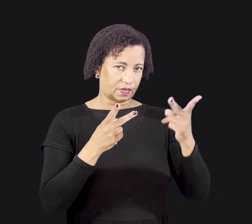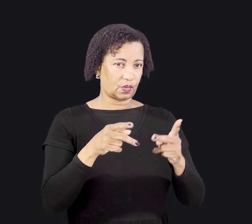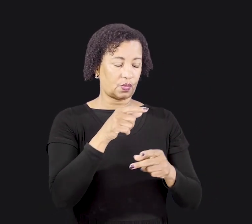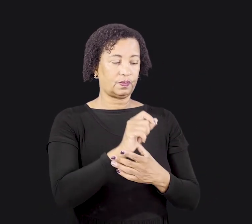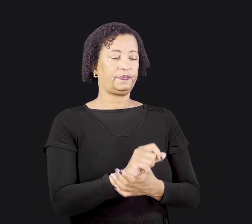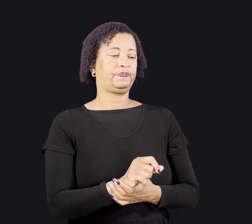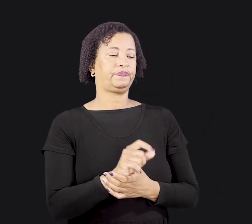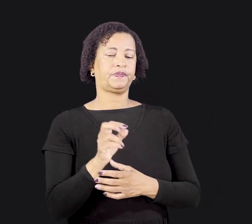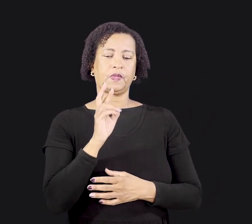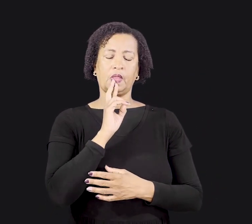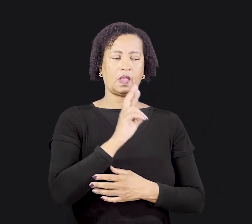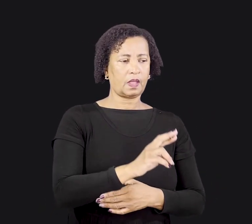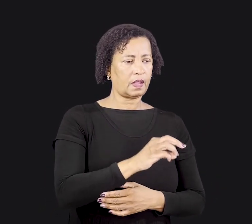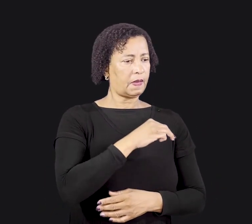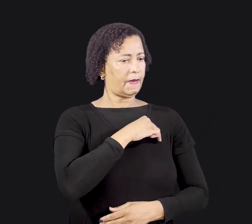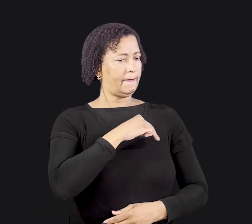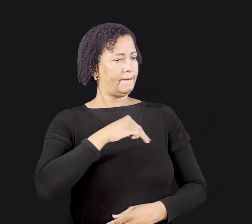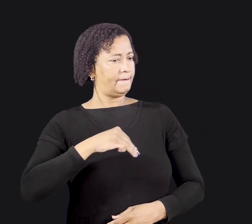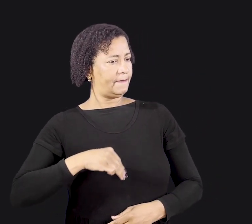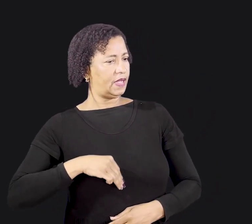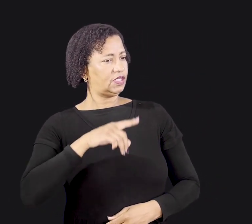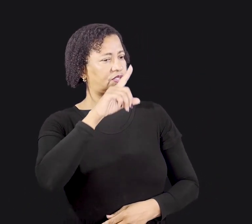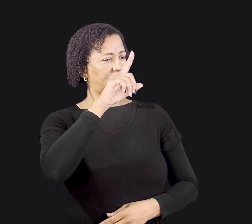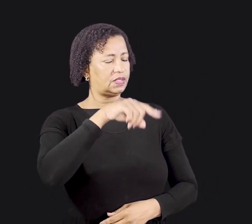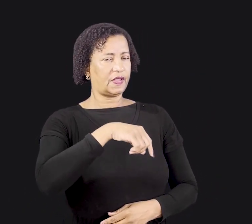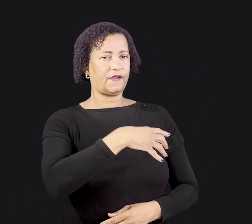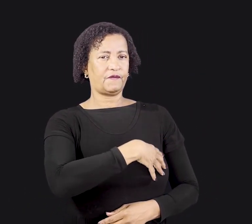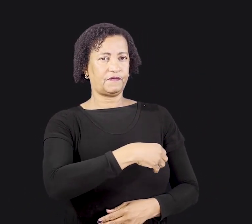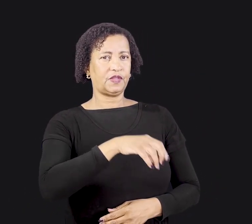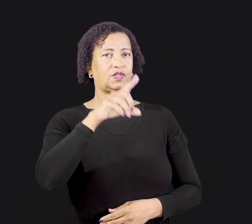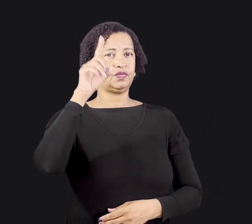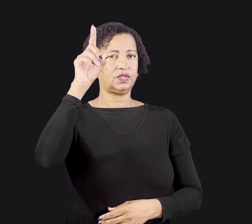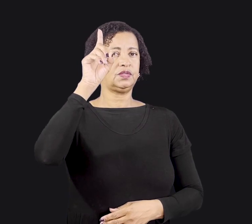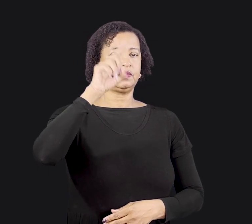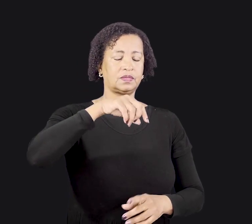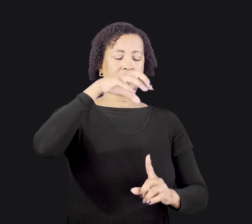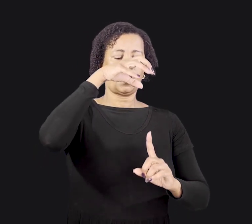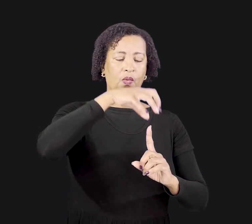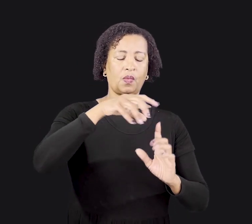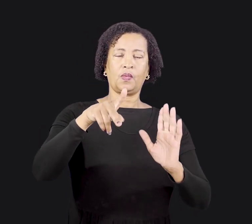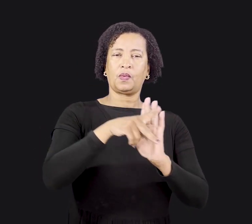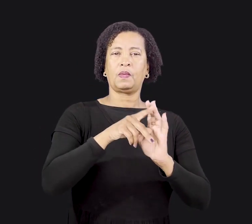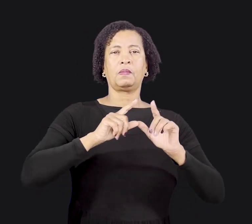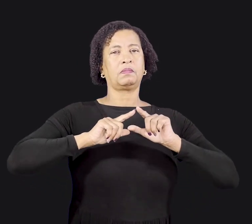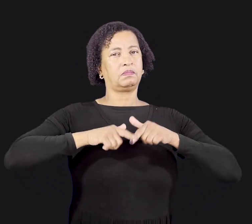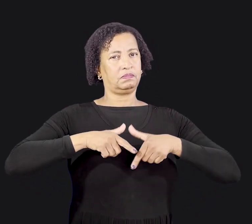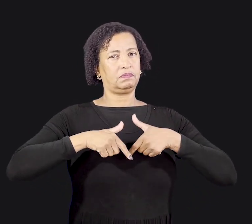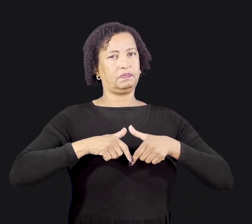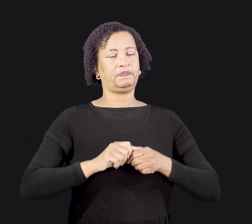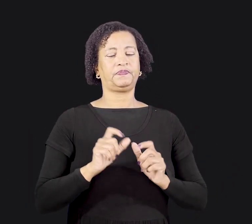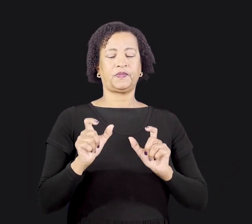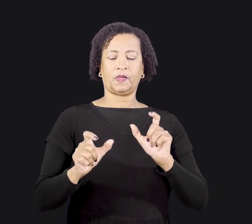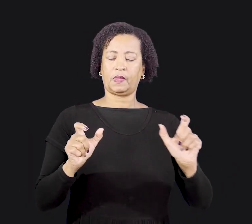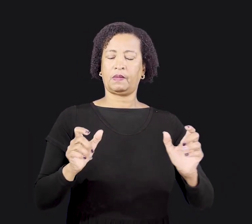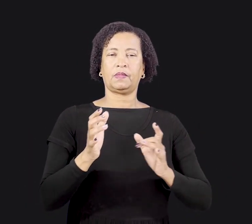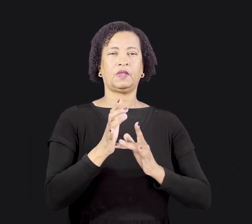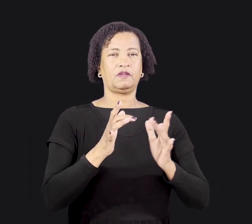ele respondeu: "Mestre, tu és o Filho de Deus, tu és o Rei de Israel." As palavras de Jesus foram uma prova que